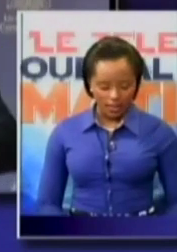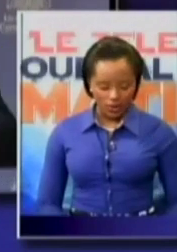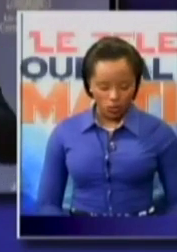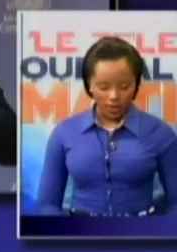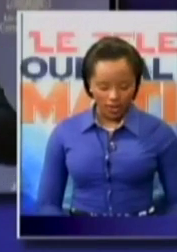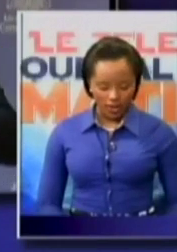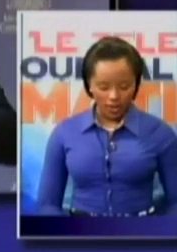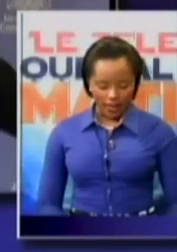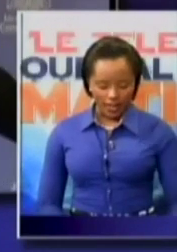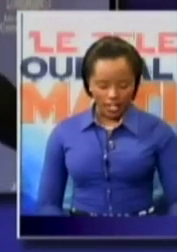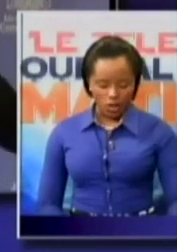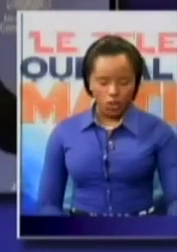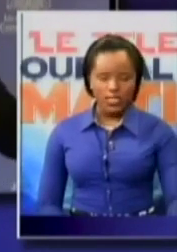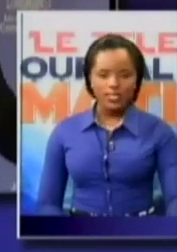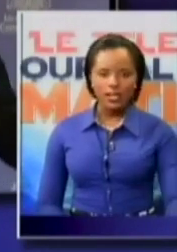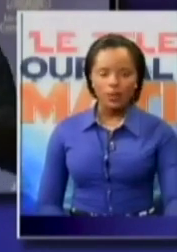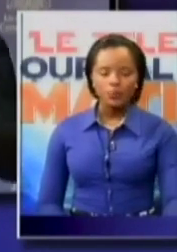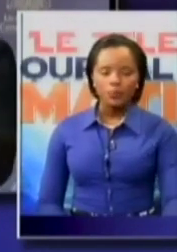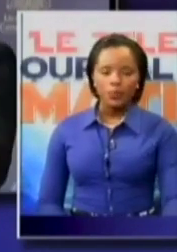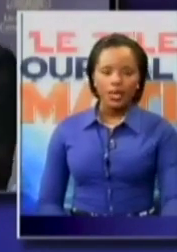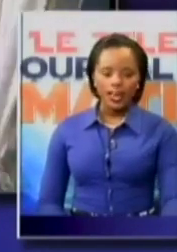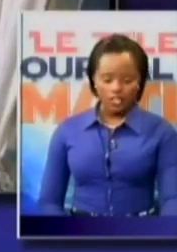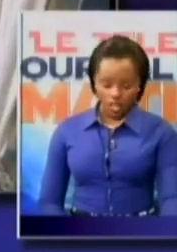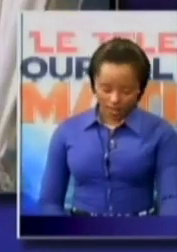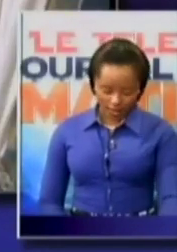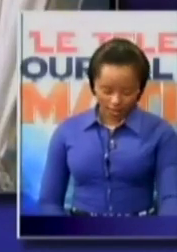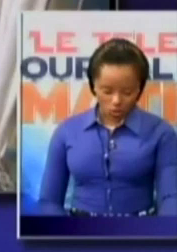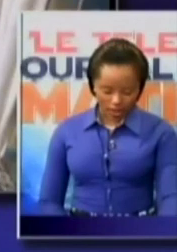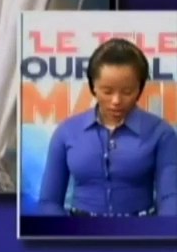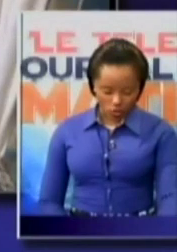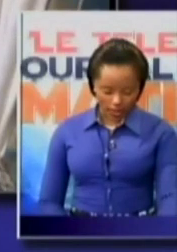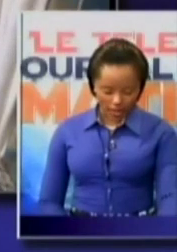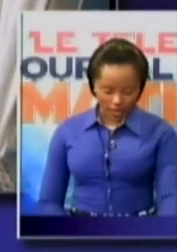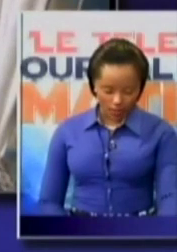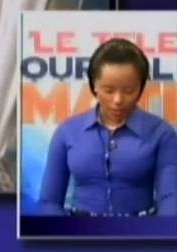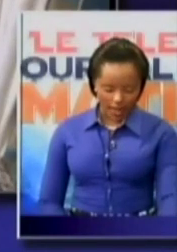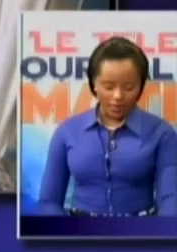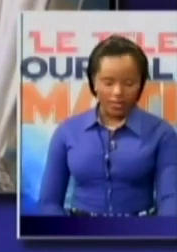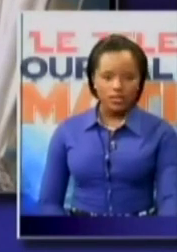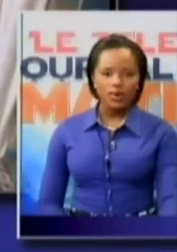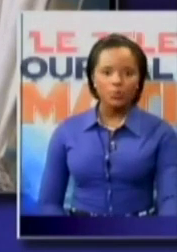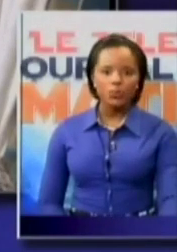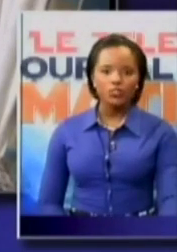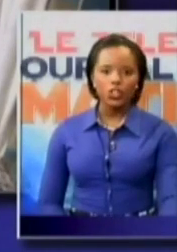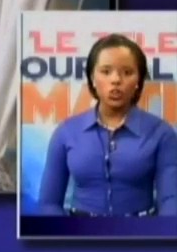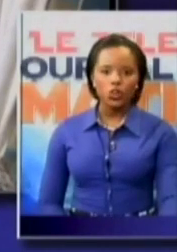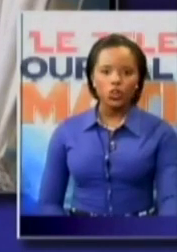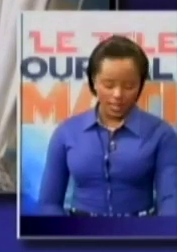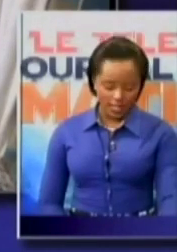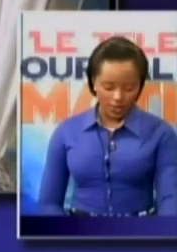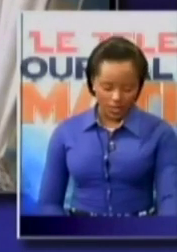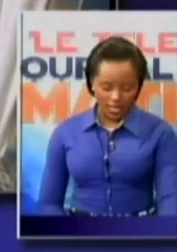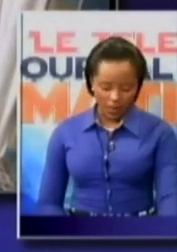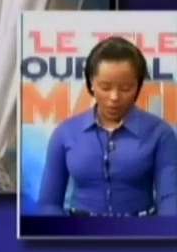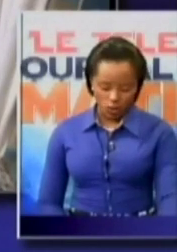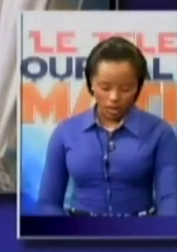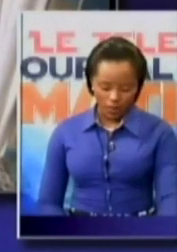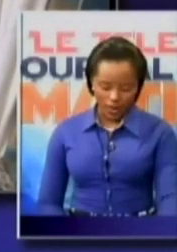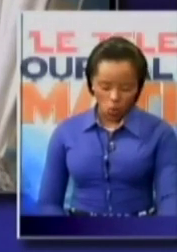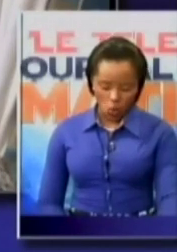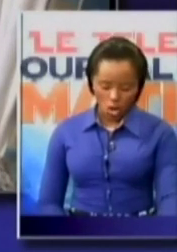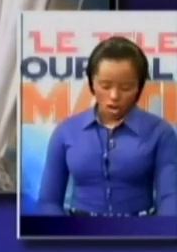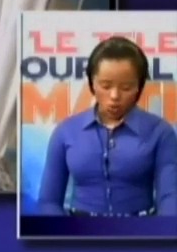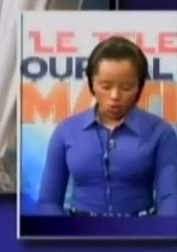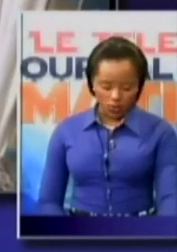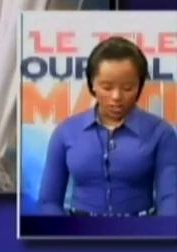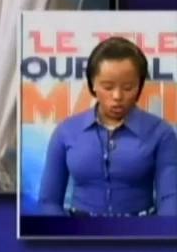qui était déroulée hier lundi. Et à l'échelle internationale, nous parlons d'un pays, la France, pour nous faire connaître le président français Emmanuel